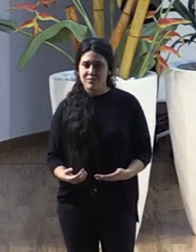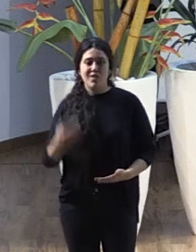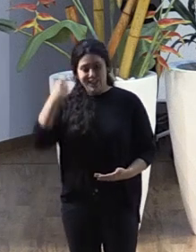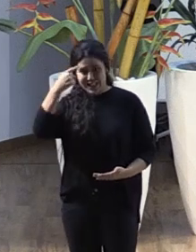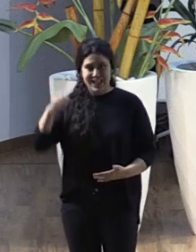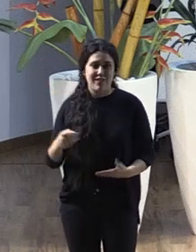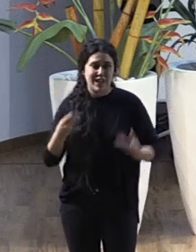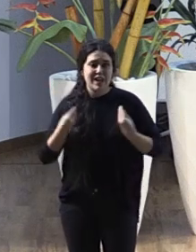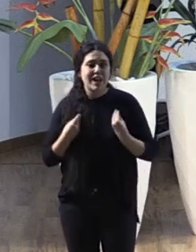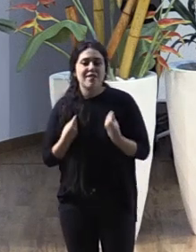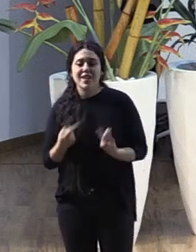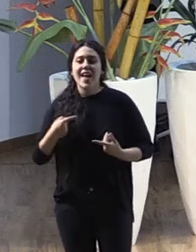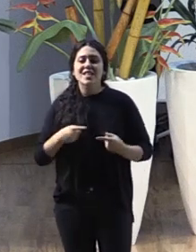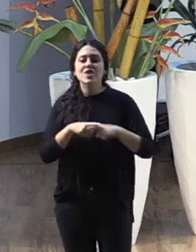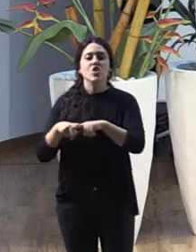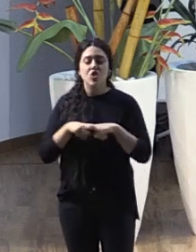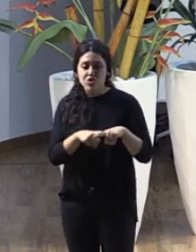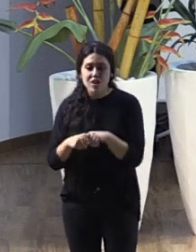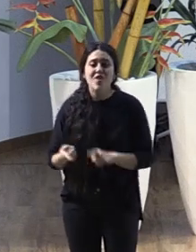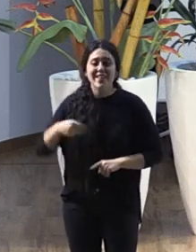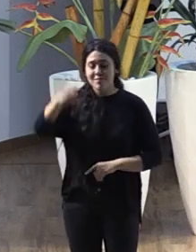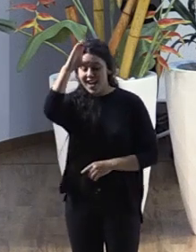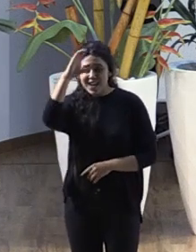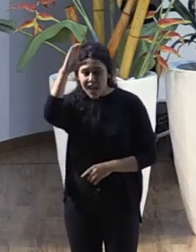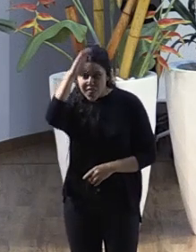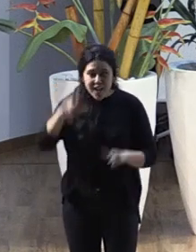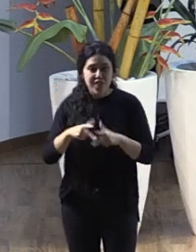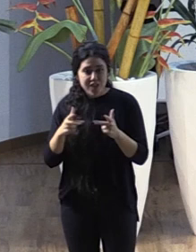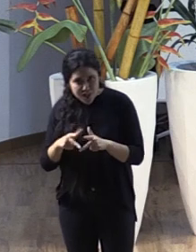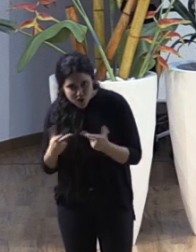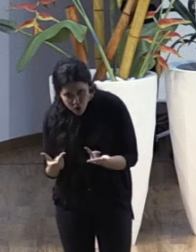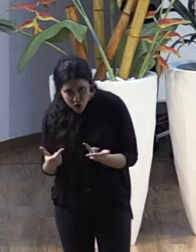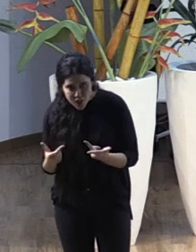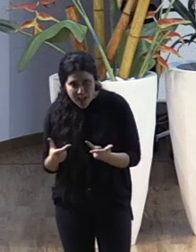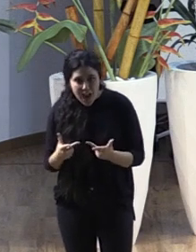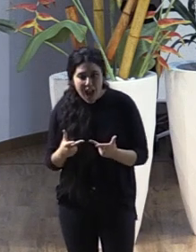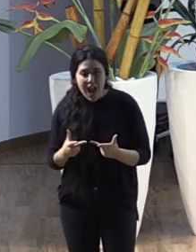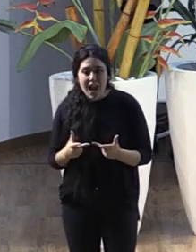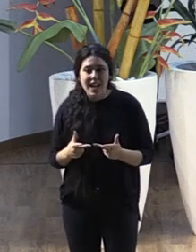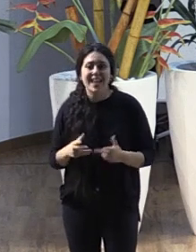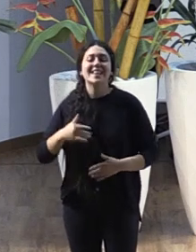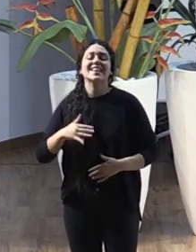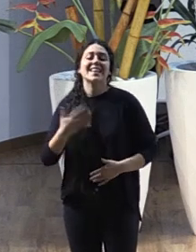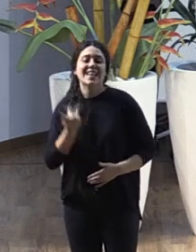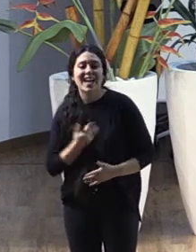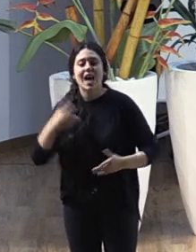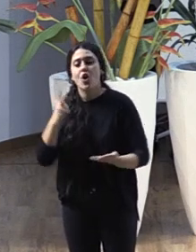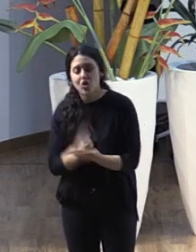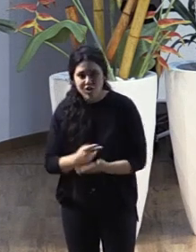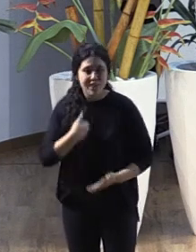de vida, es contribuir a que las ciencias sociales recuperen este papel